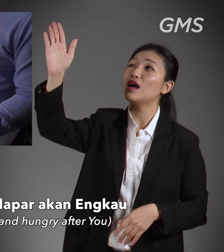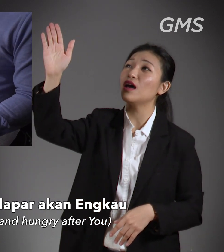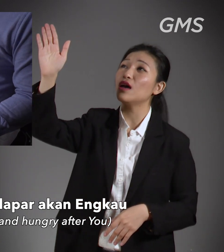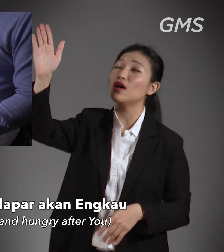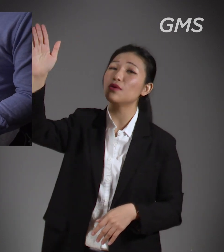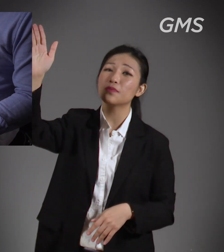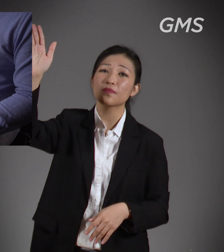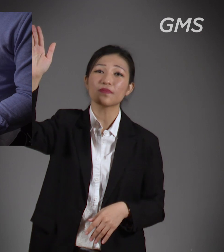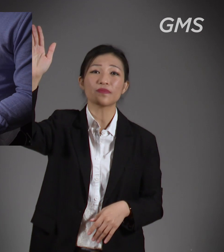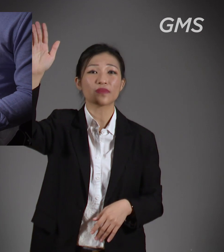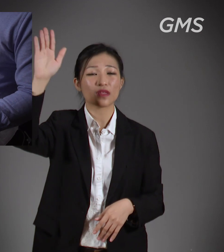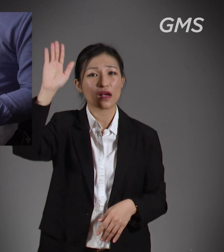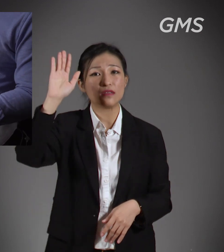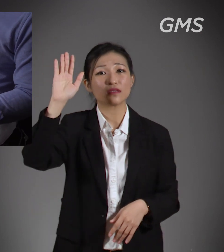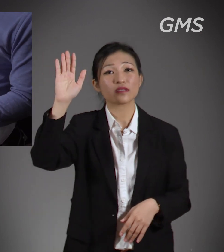Engkau.